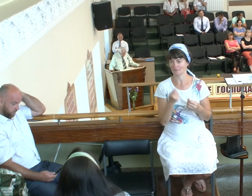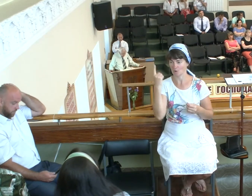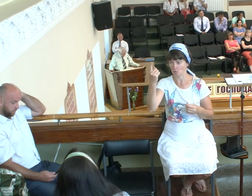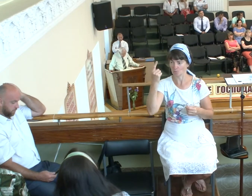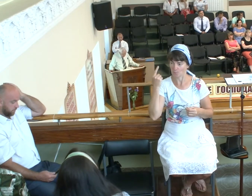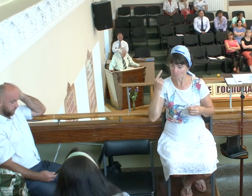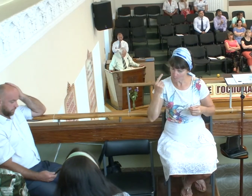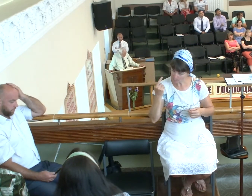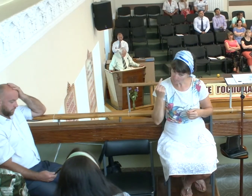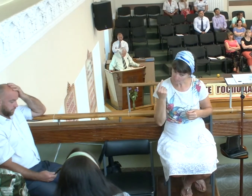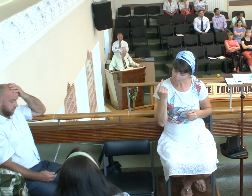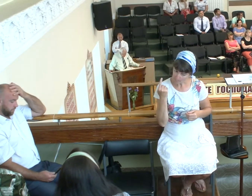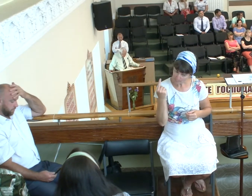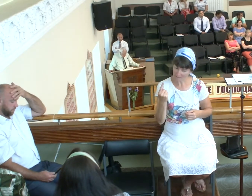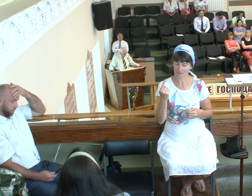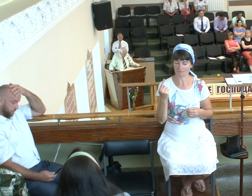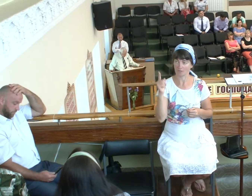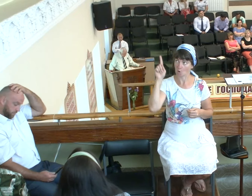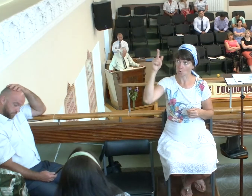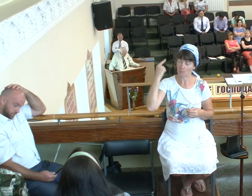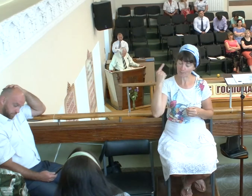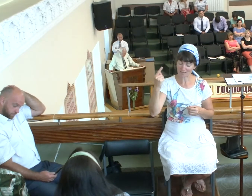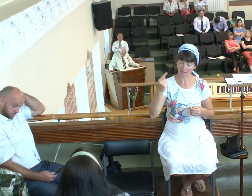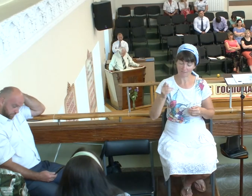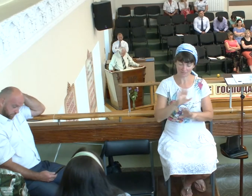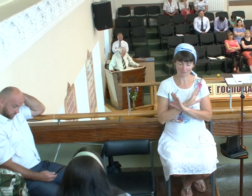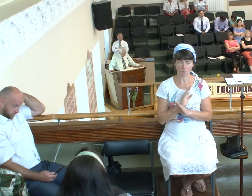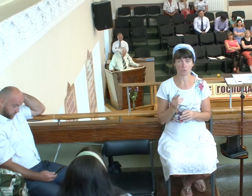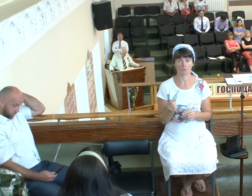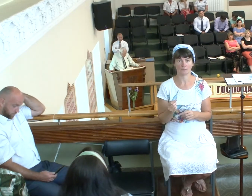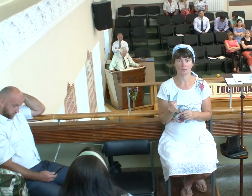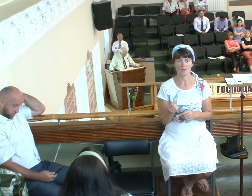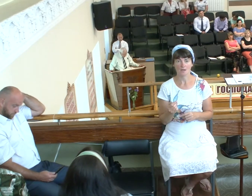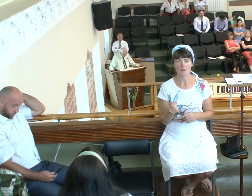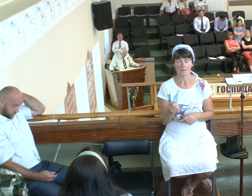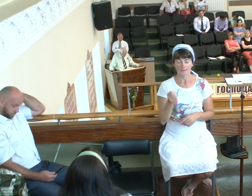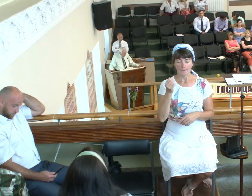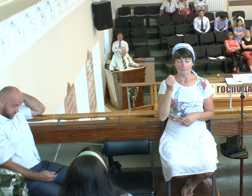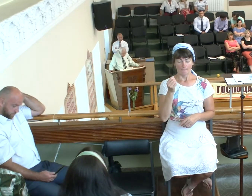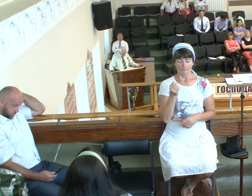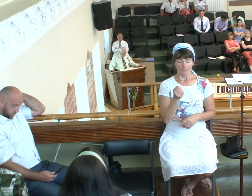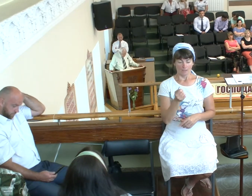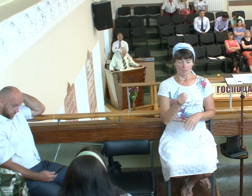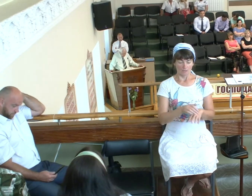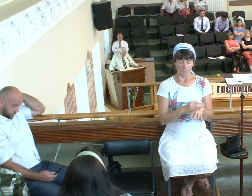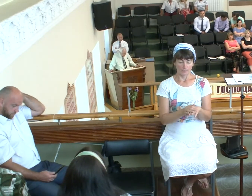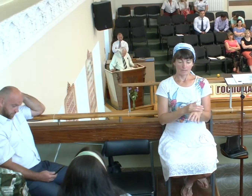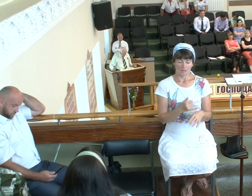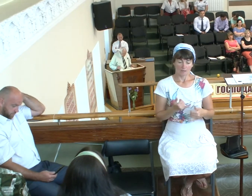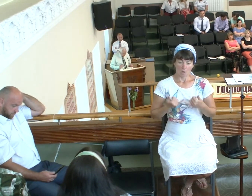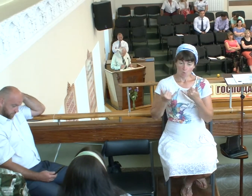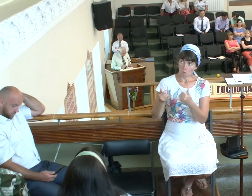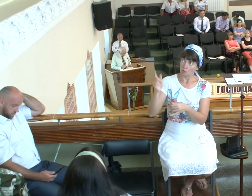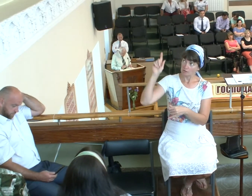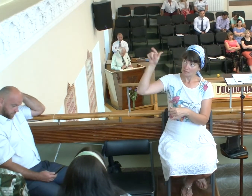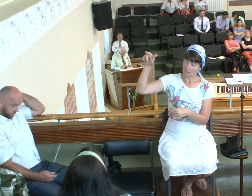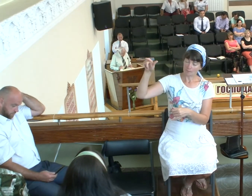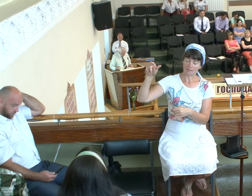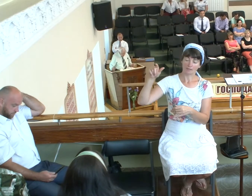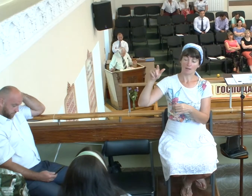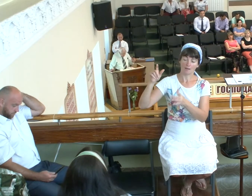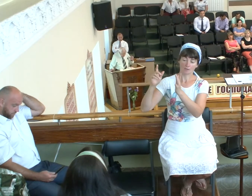мертвых, дабы иметь его во всем первенство, ибо благоугодно было Отцу, чтобы в нем обитала всякая